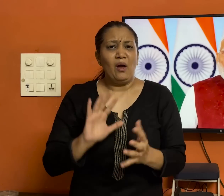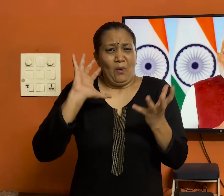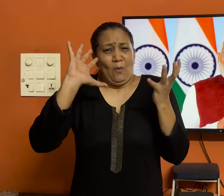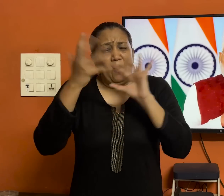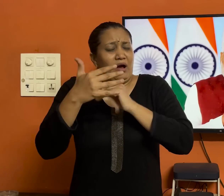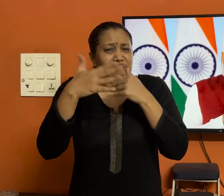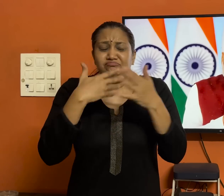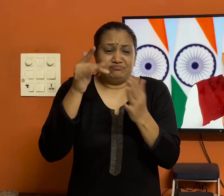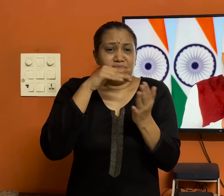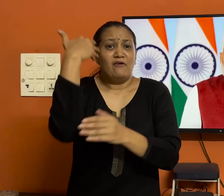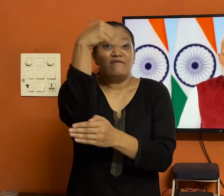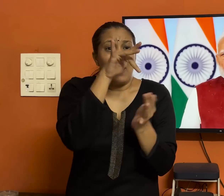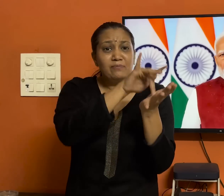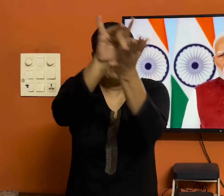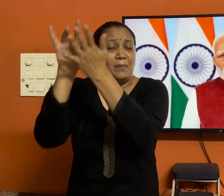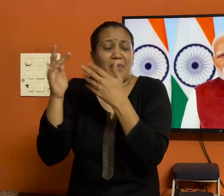दुनिया में कहीं पर भी